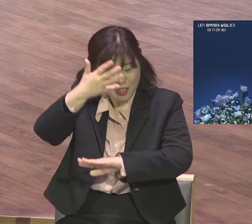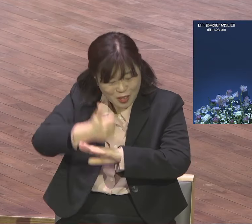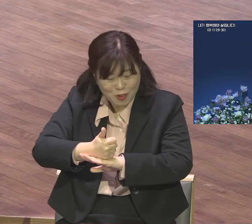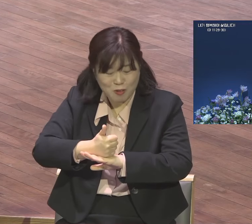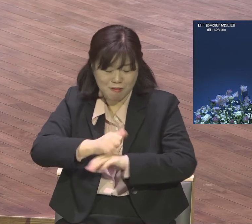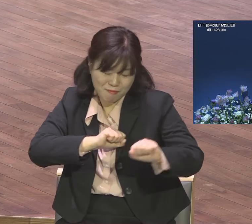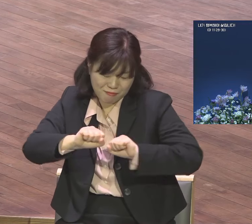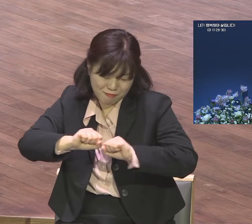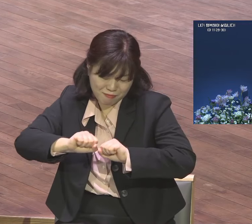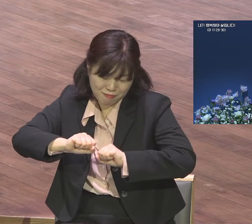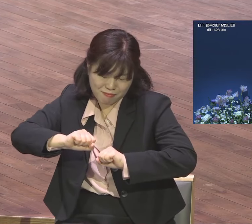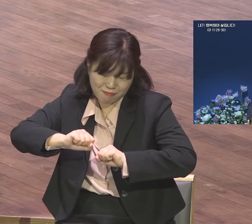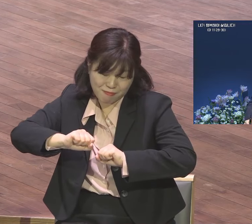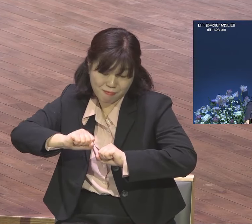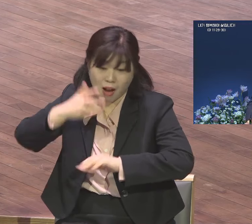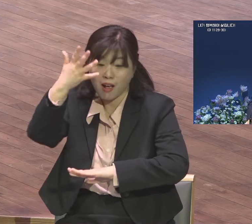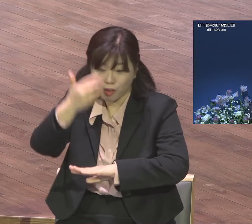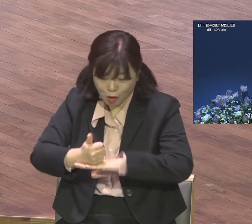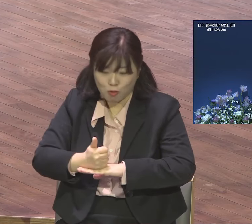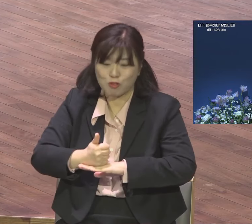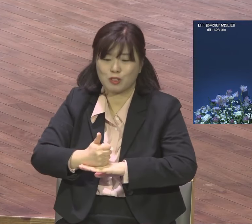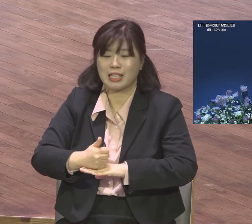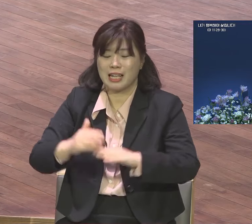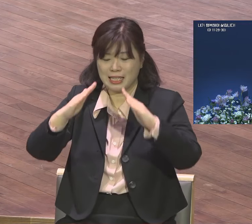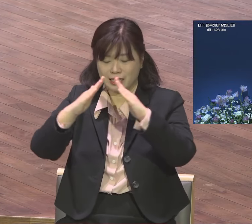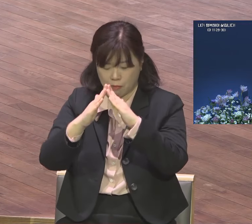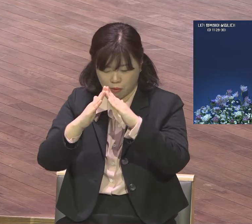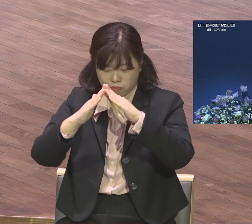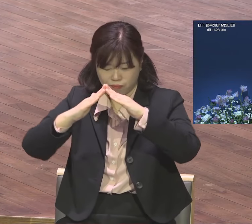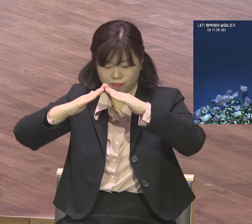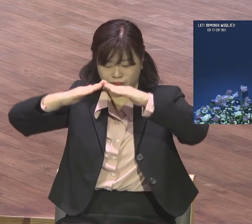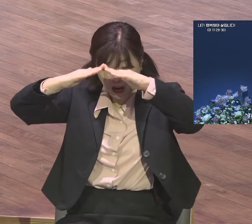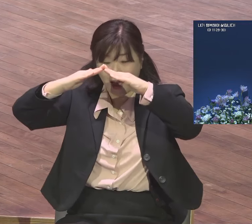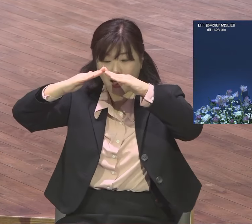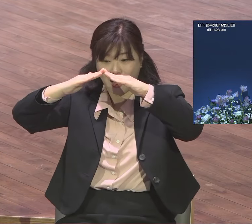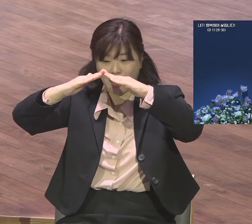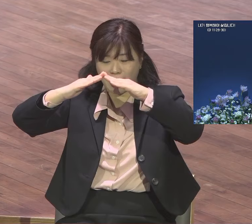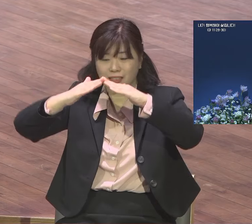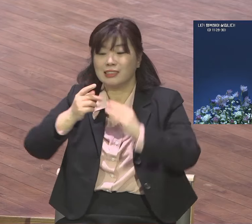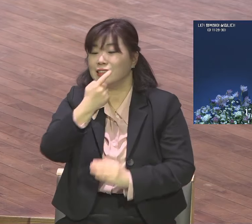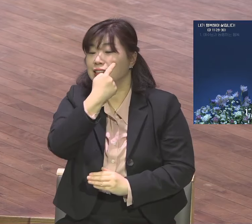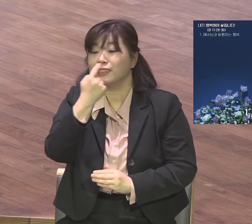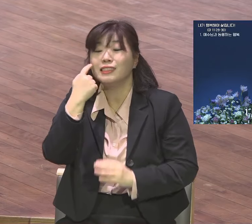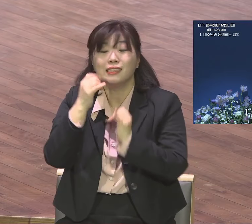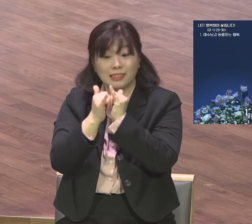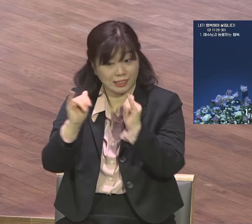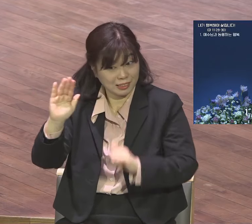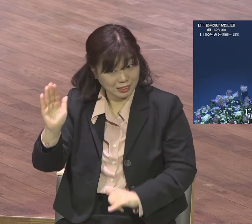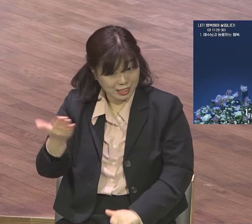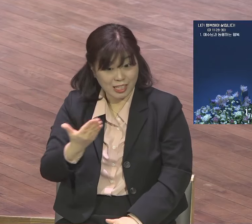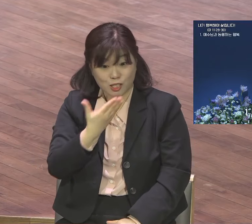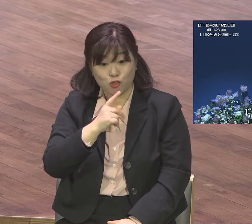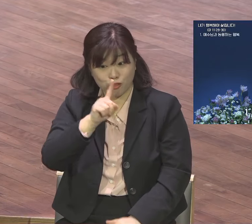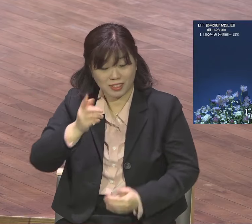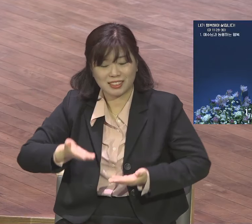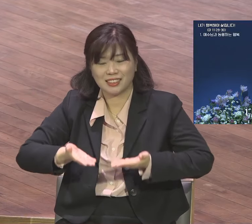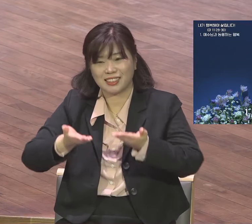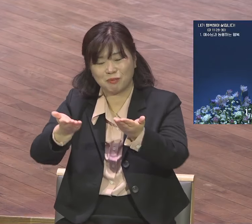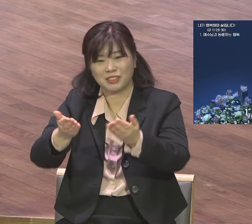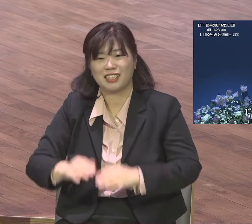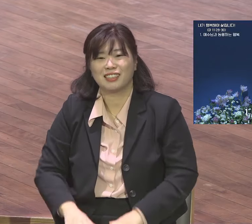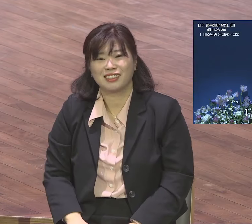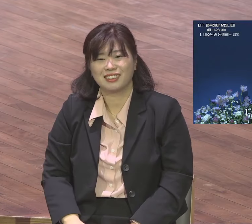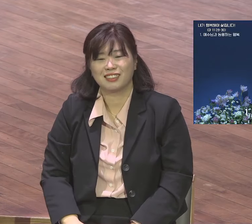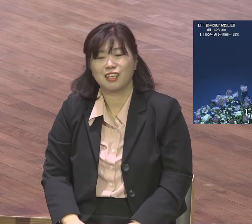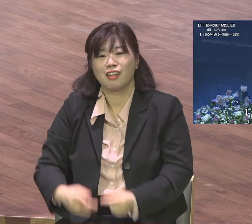절대제자 다 되시기를 주님의 이름으로 축복합니다. 그럼 첫째로 예수님과 동행하는 행복입니다.